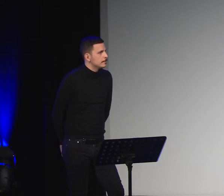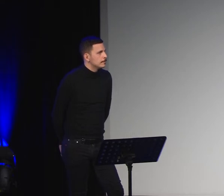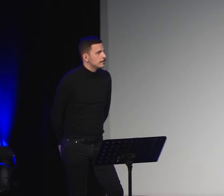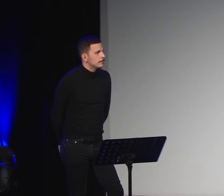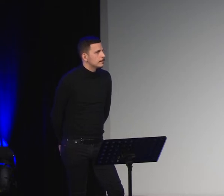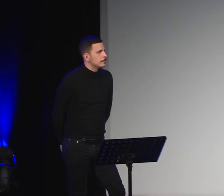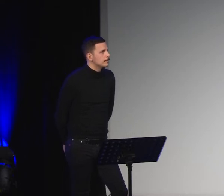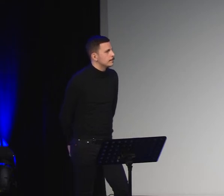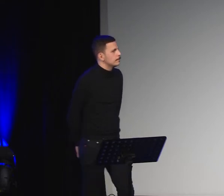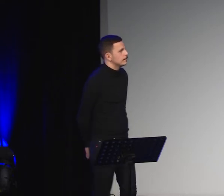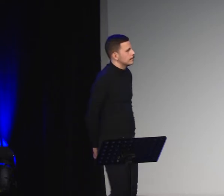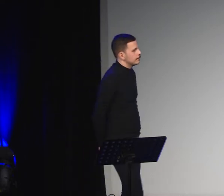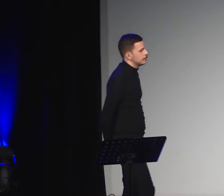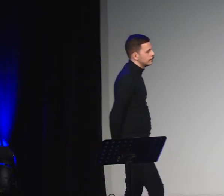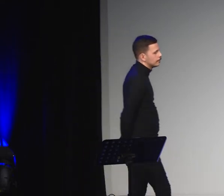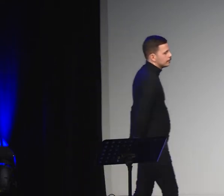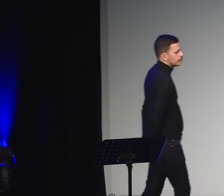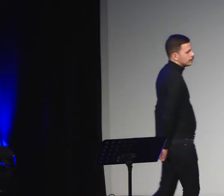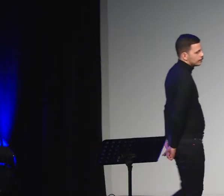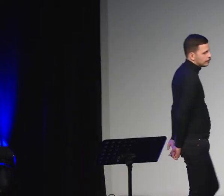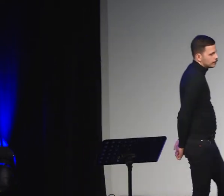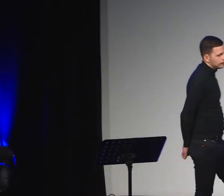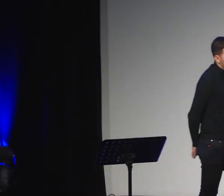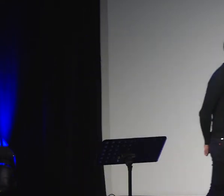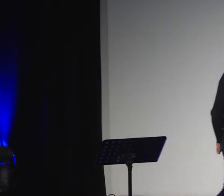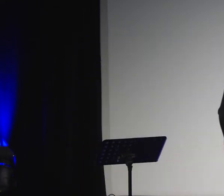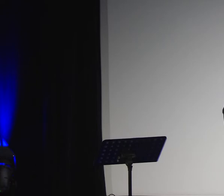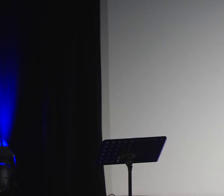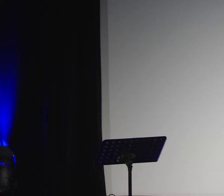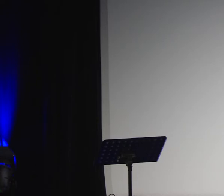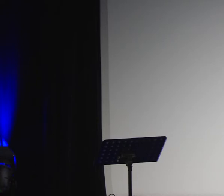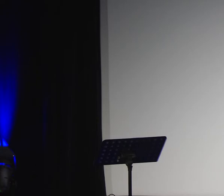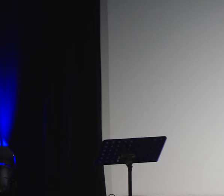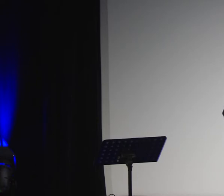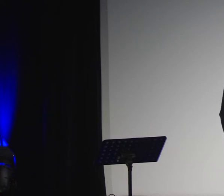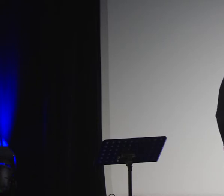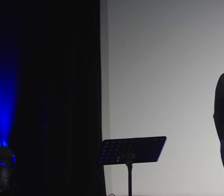les muscles.